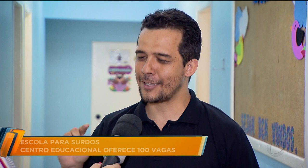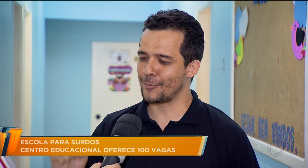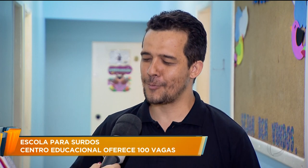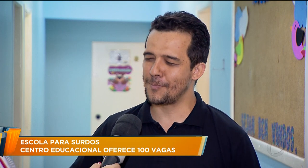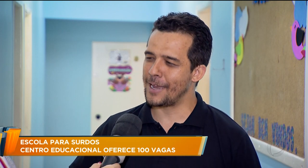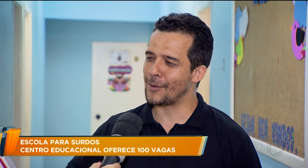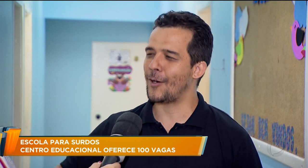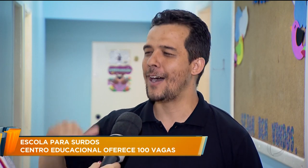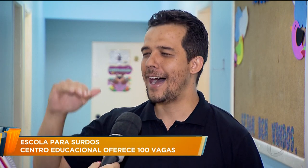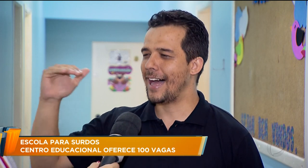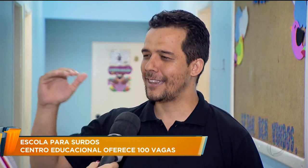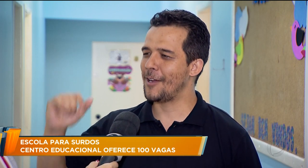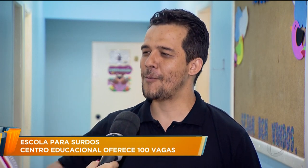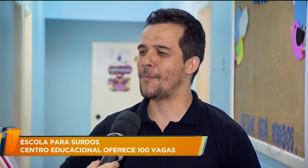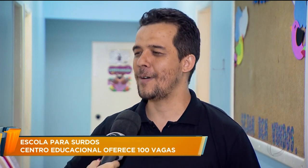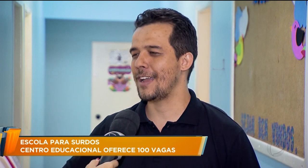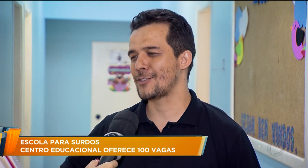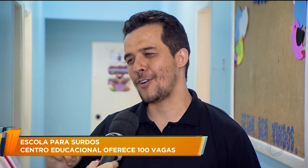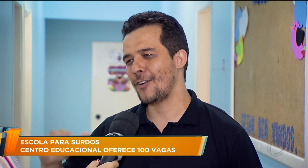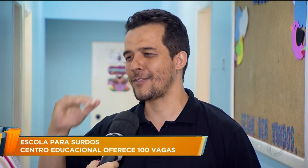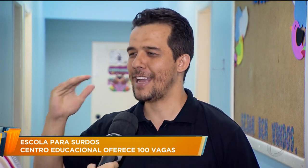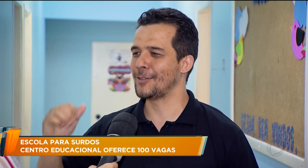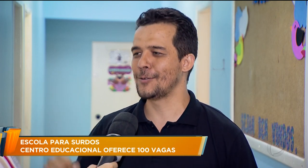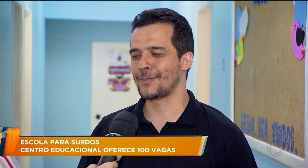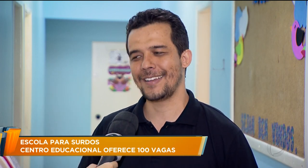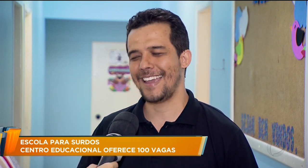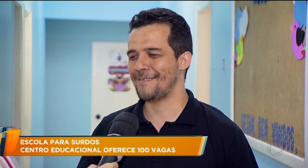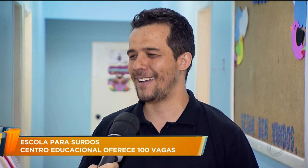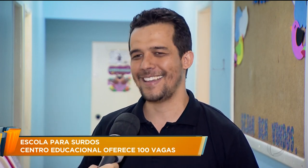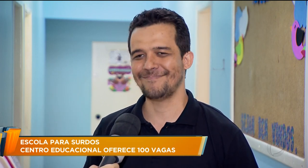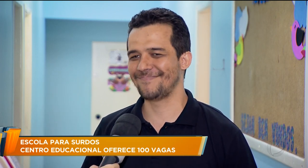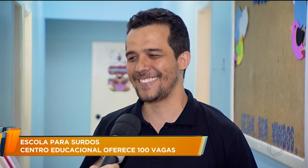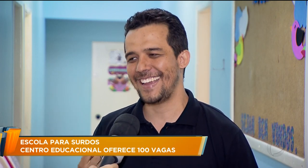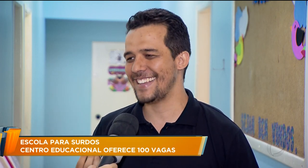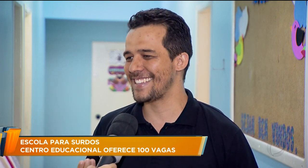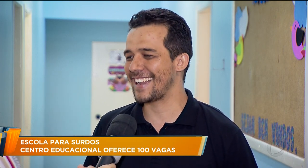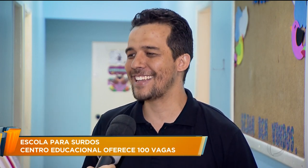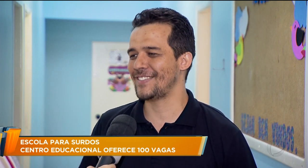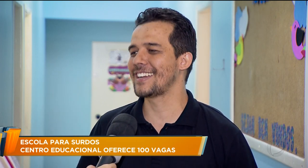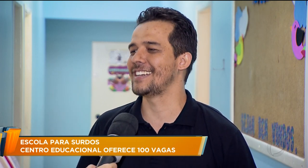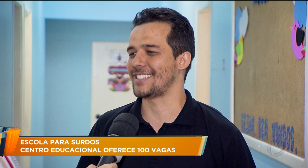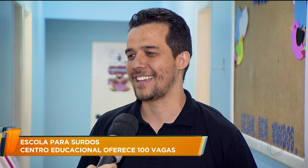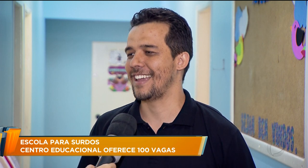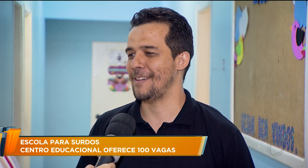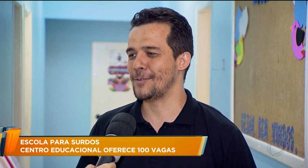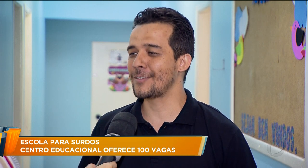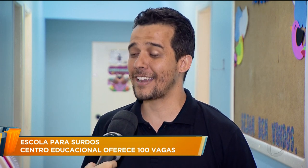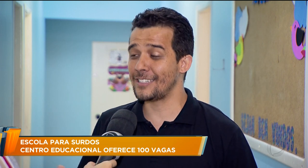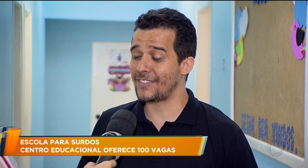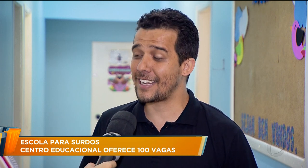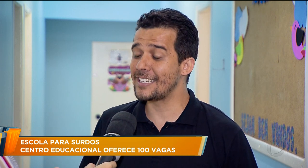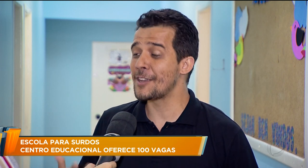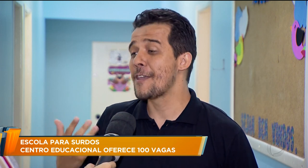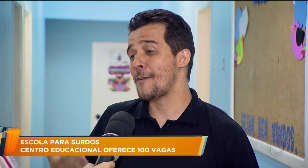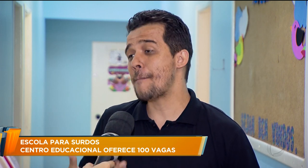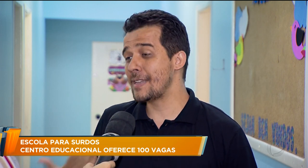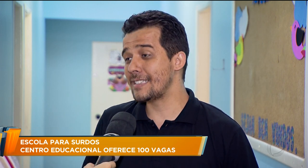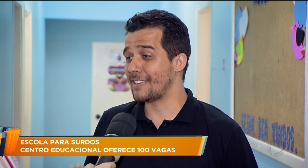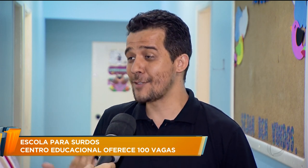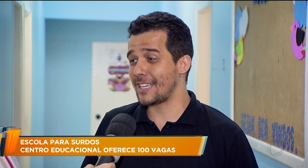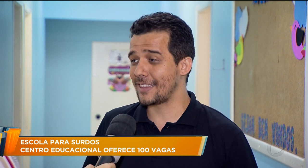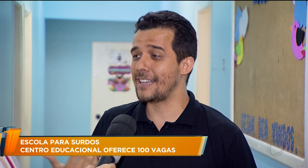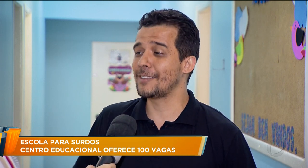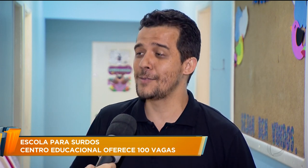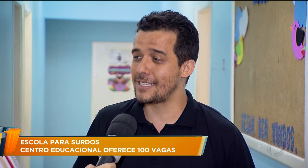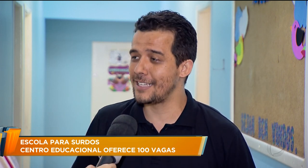surdo, tanto do menor até um jovem e adulto, é gratificante. É muito grandificante. E o